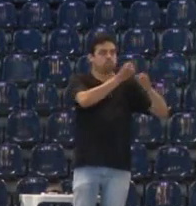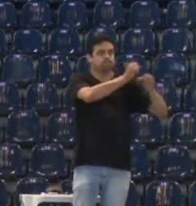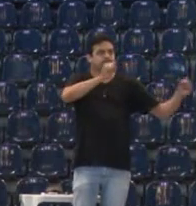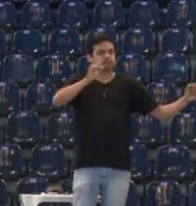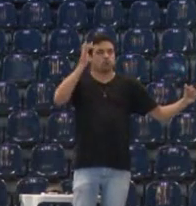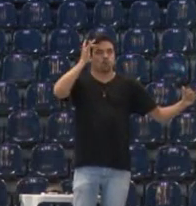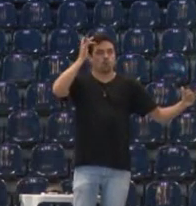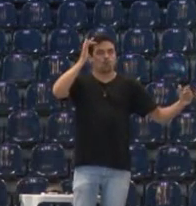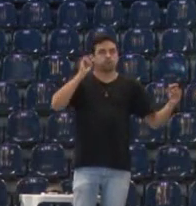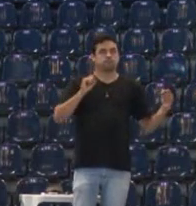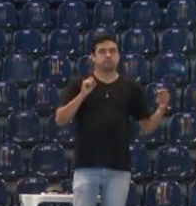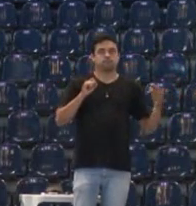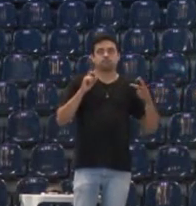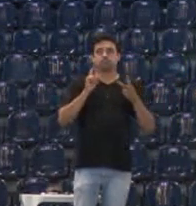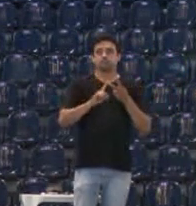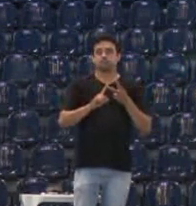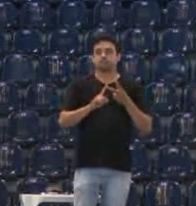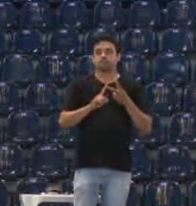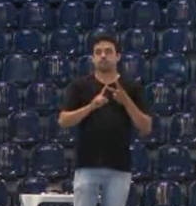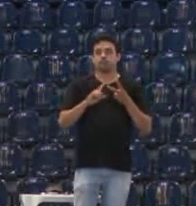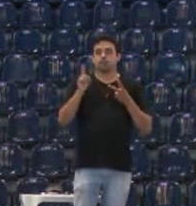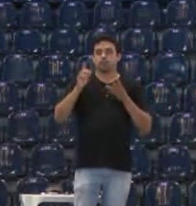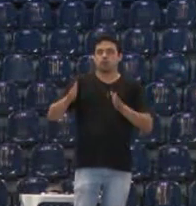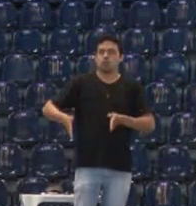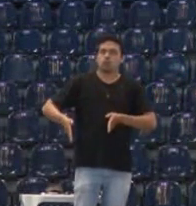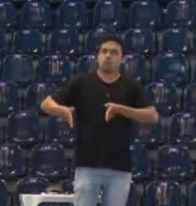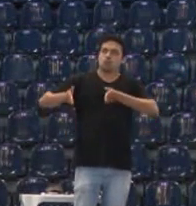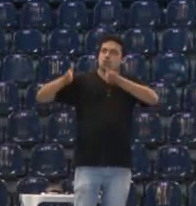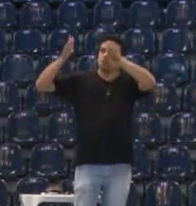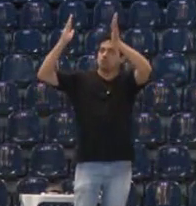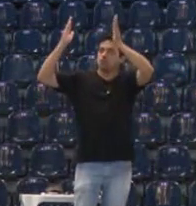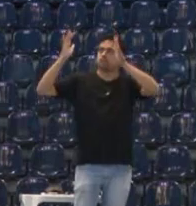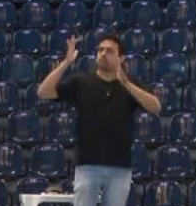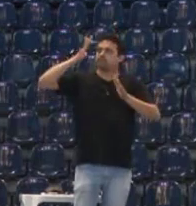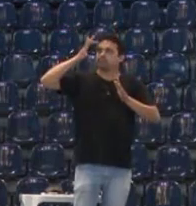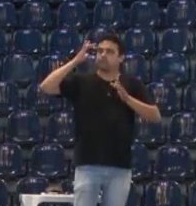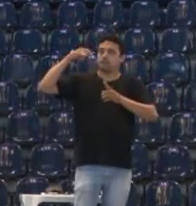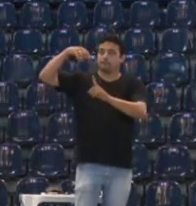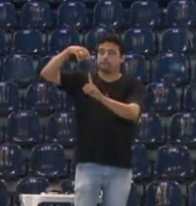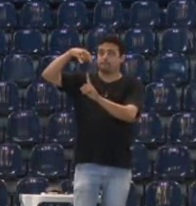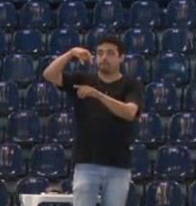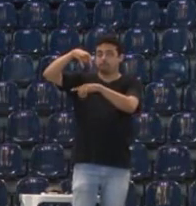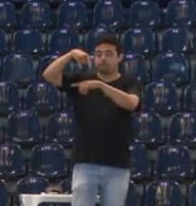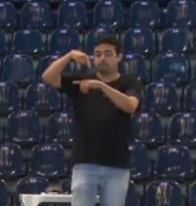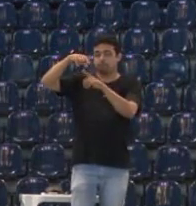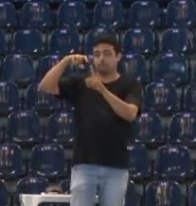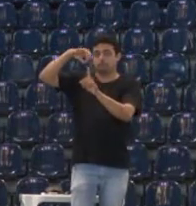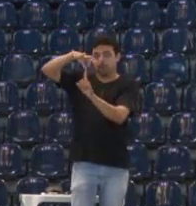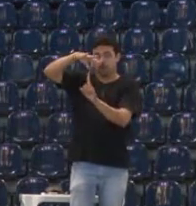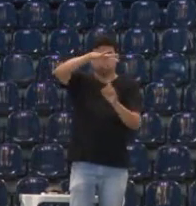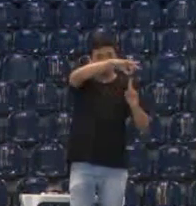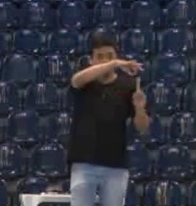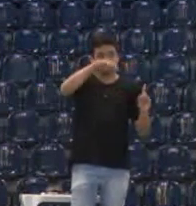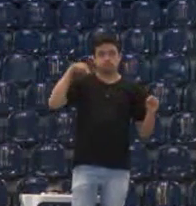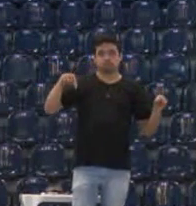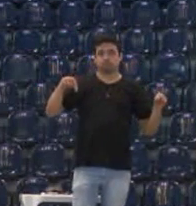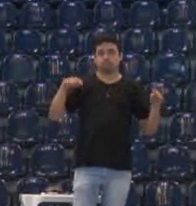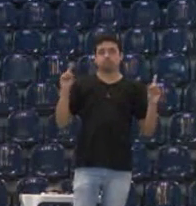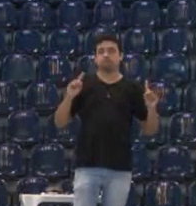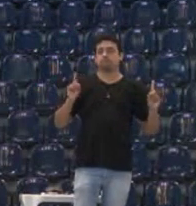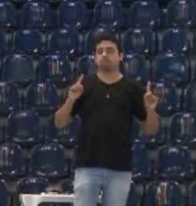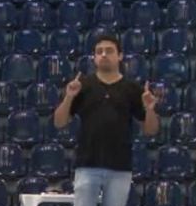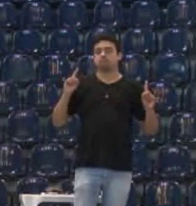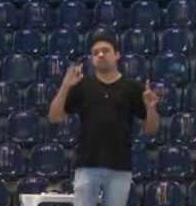vai estar na marquise de uma grande imobiliária não uma placa dessas